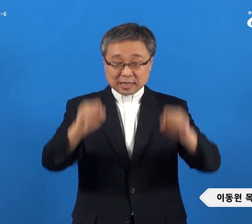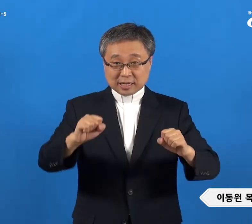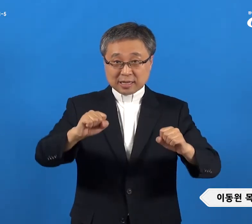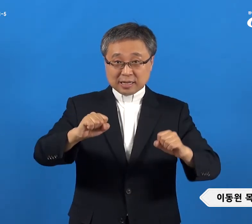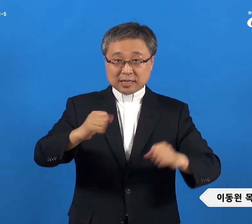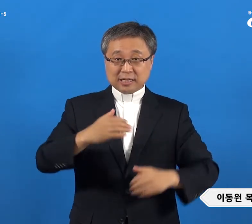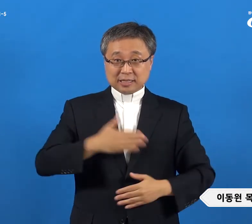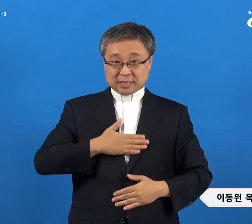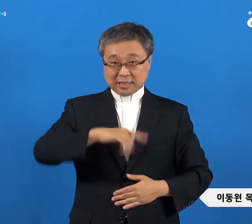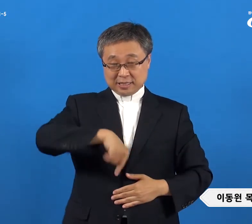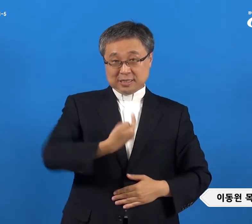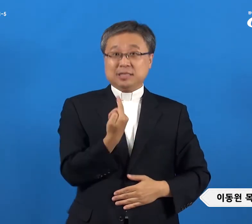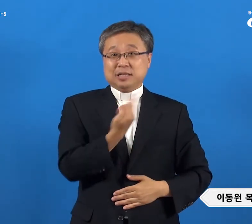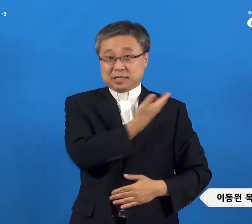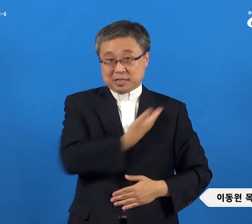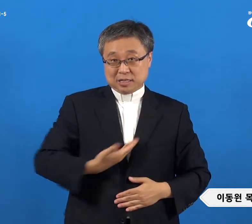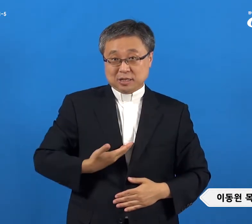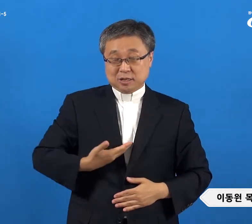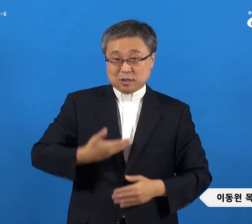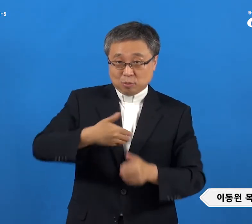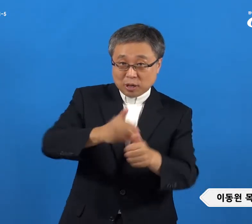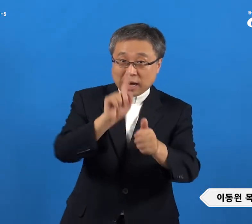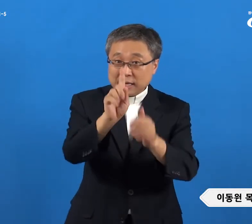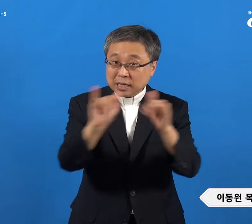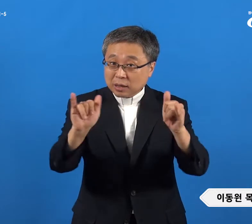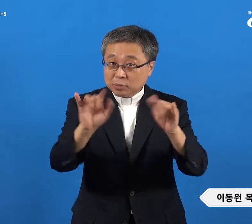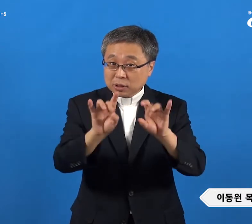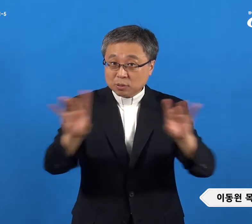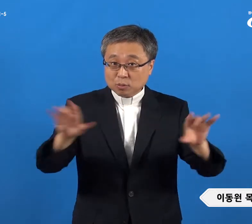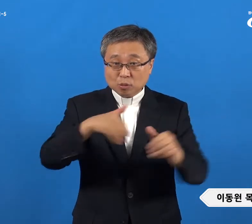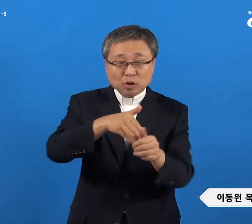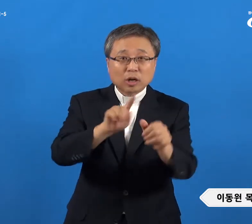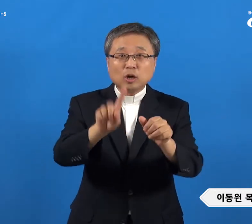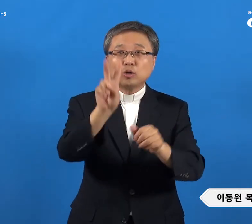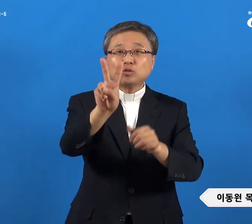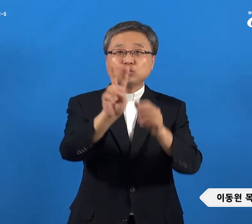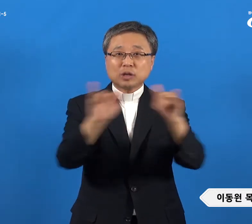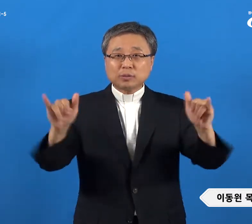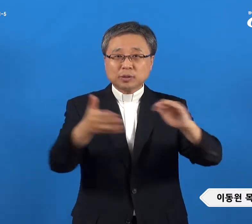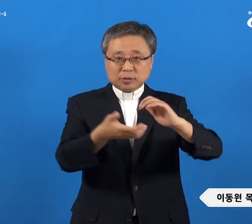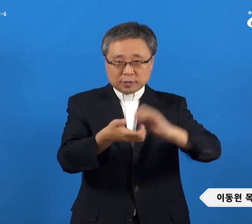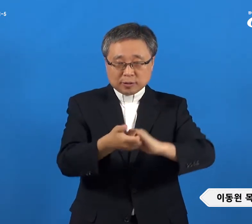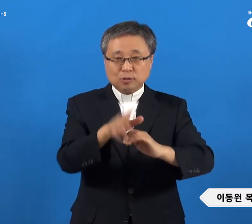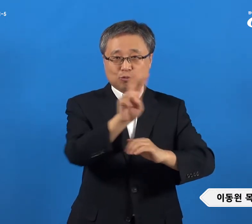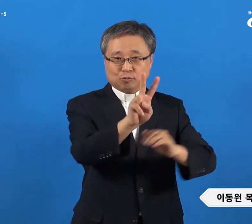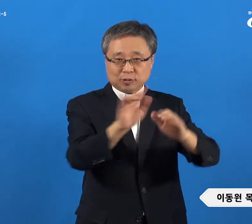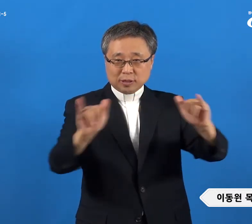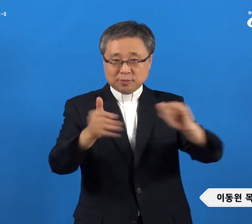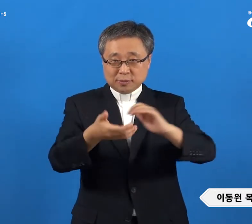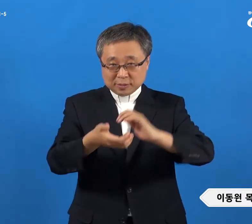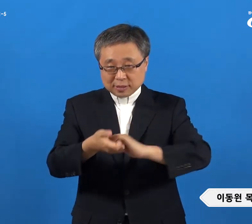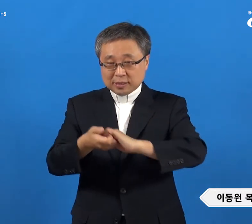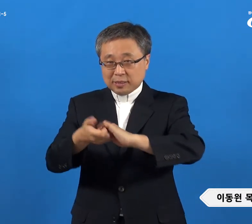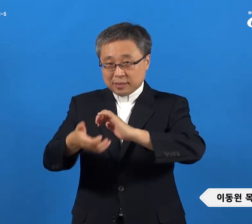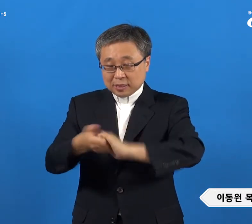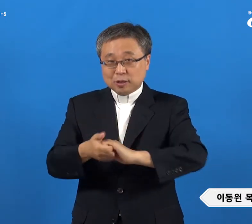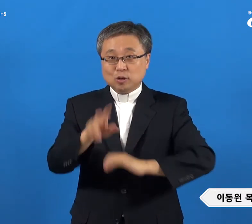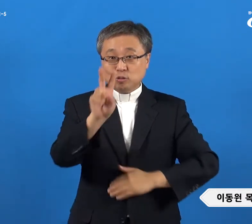전도하러 내보낼 때 한 사람씩 내보낸 것이 아니라 둘씩 짝을 지어 내보내셨습니다. 이